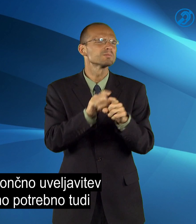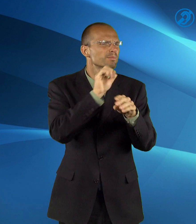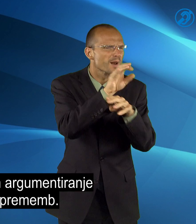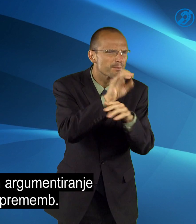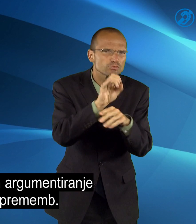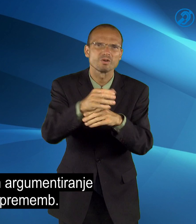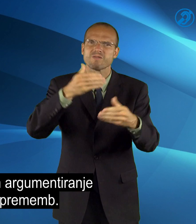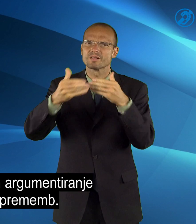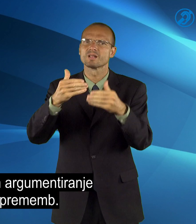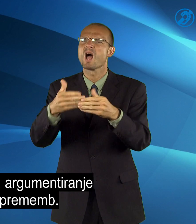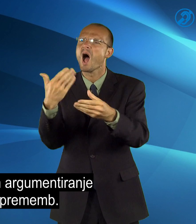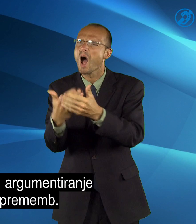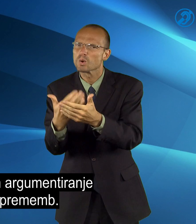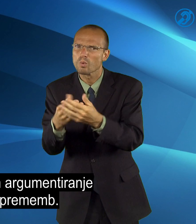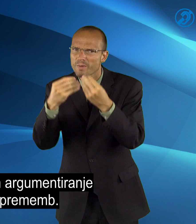argumentiranje podanih sprememb.